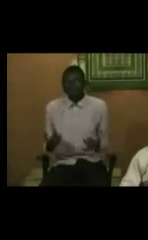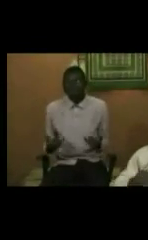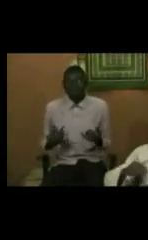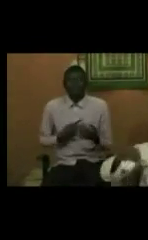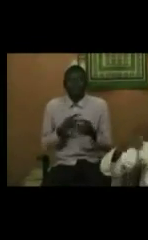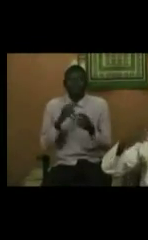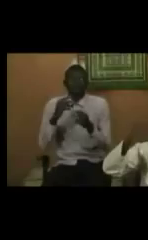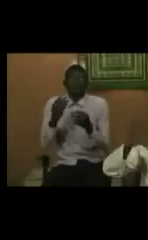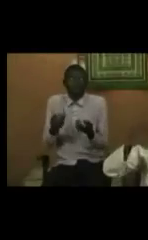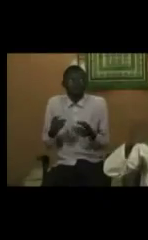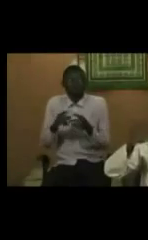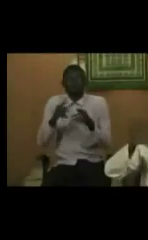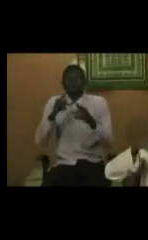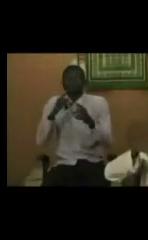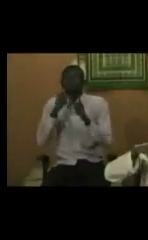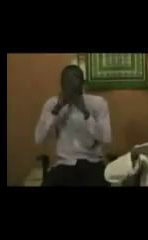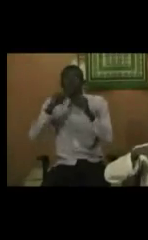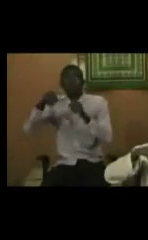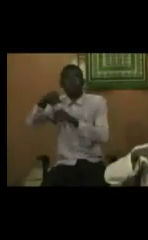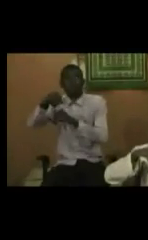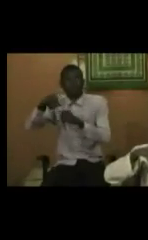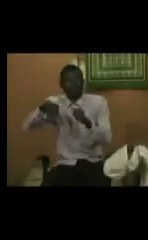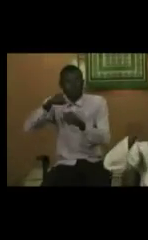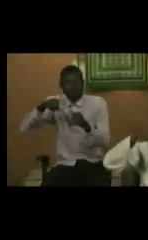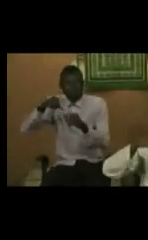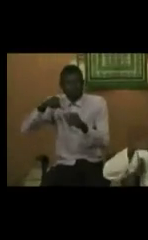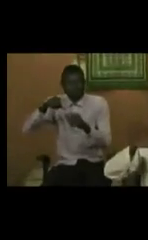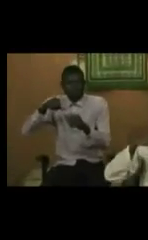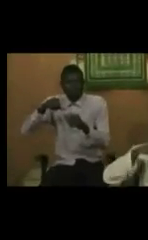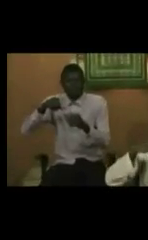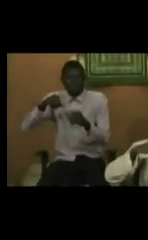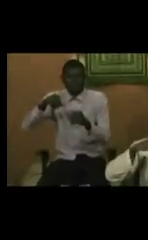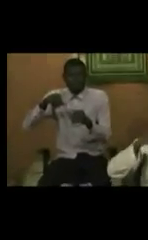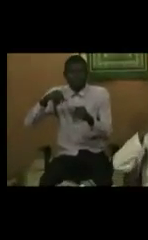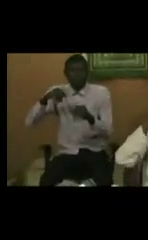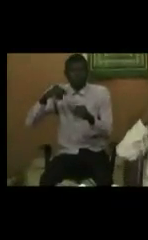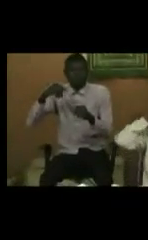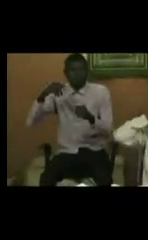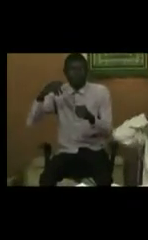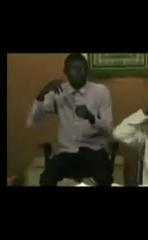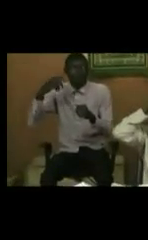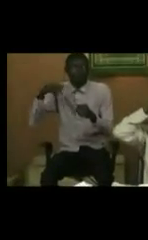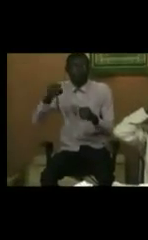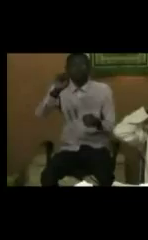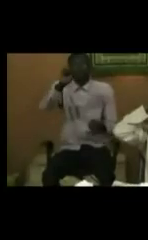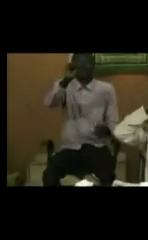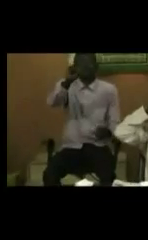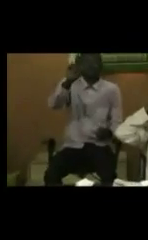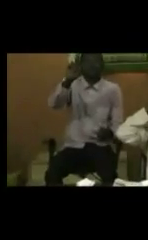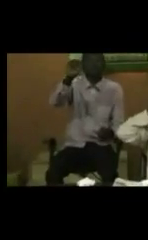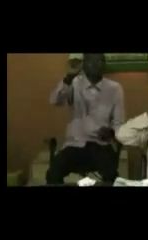fa zahiru hadhihi alaya ohun to han ninu aya yi